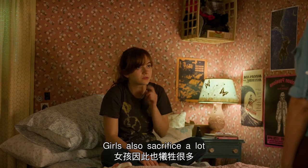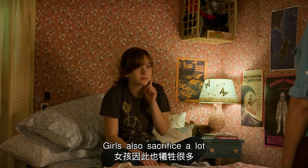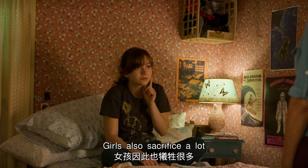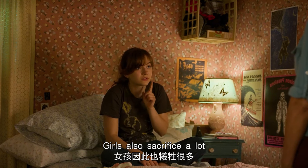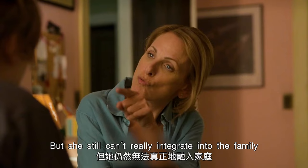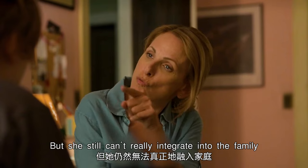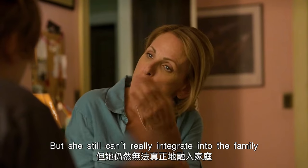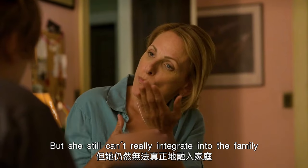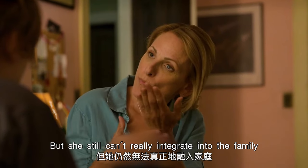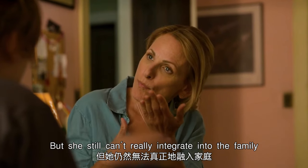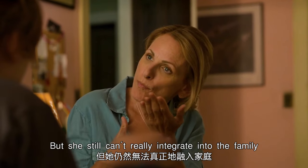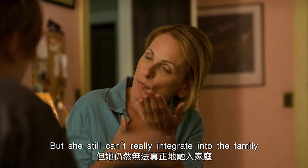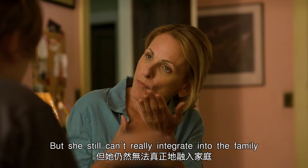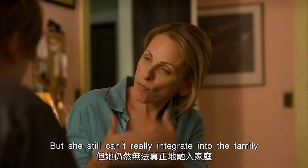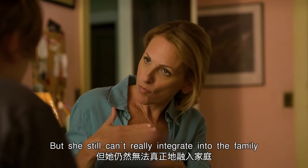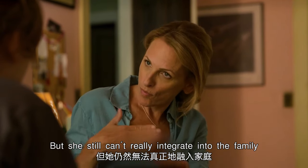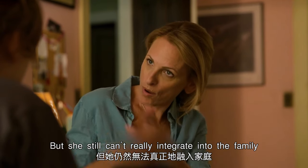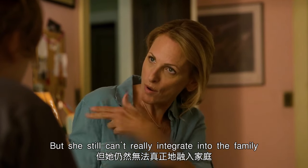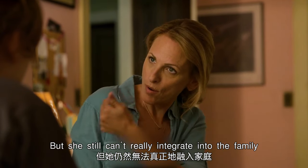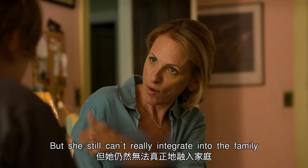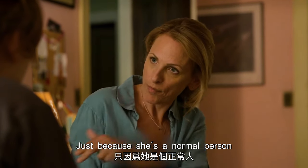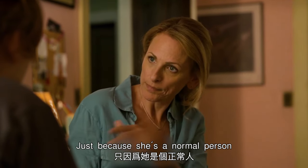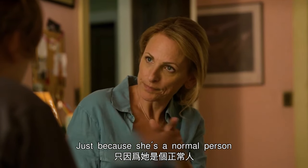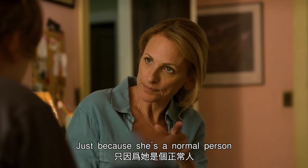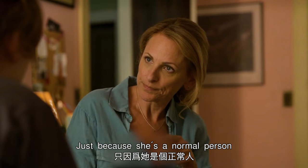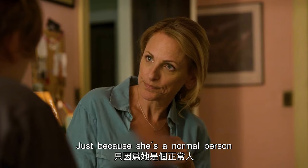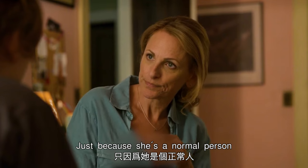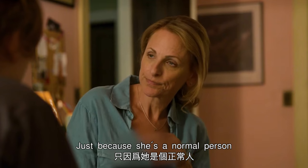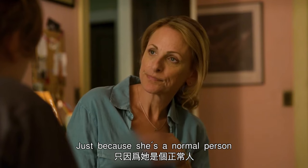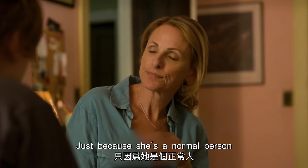牲很多但她仍然无法真正地融入家庭只因为她是个正常人